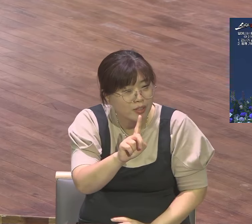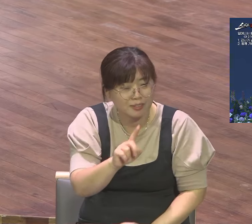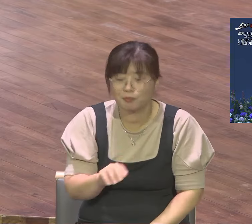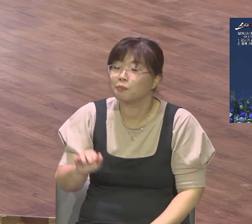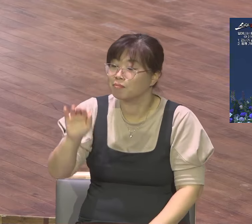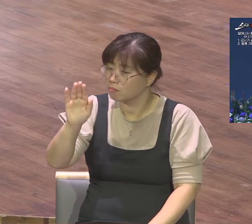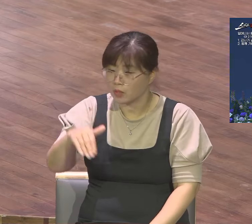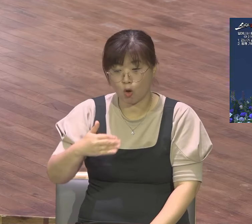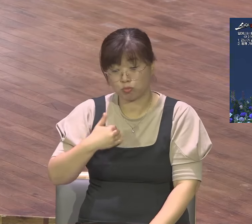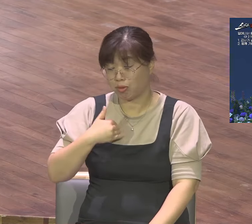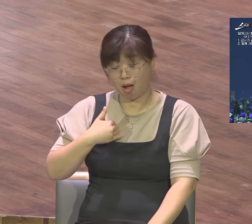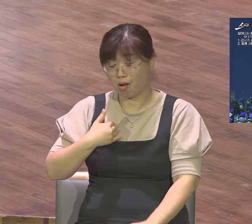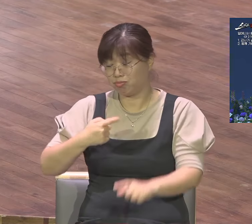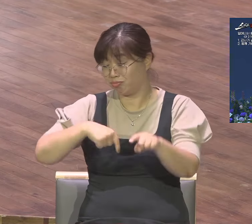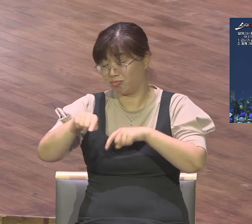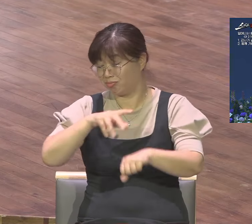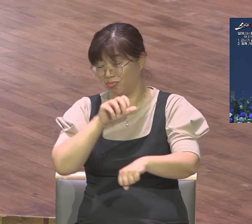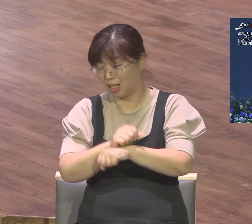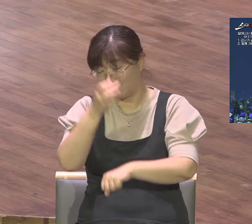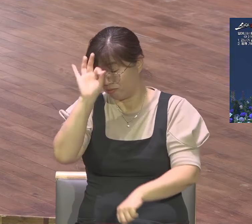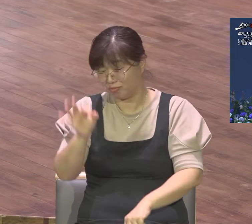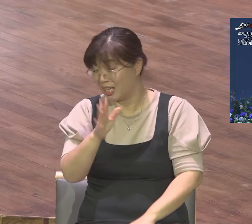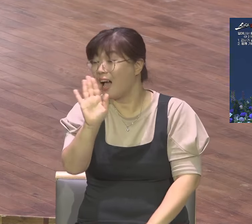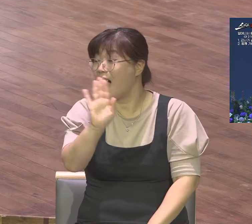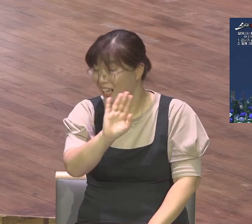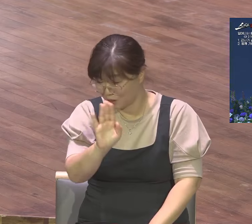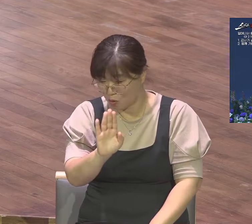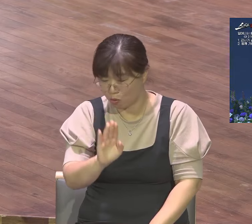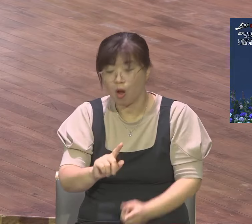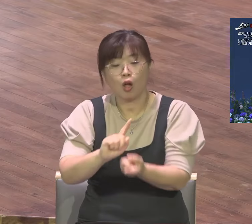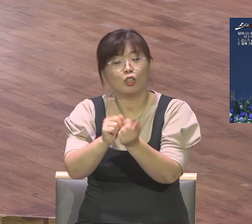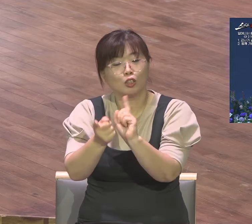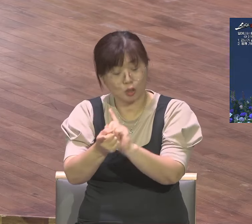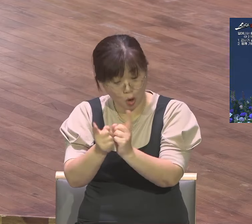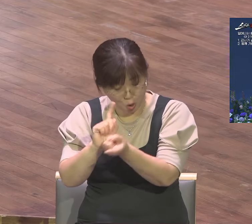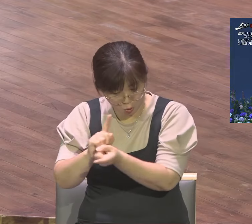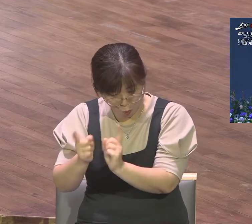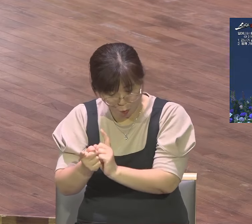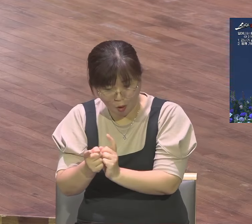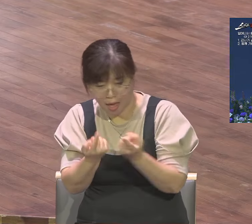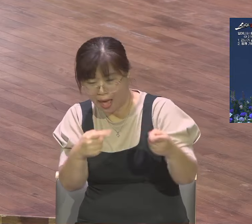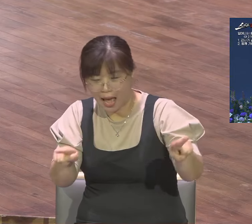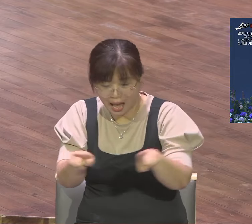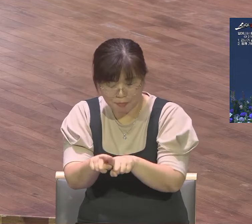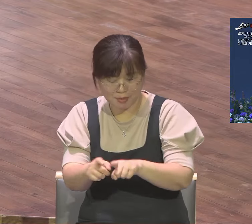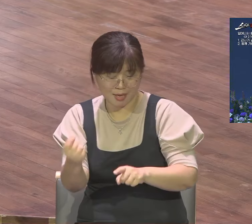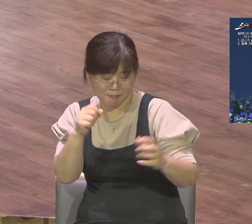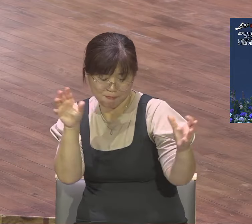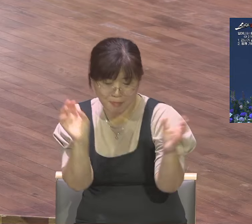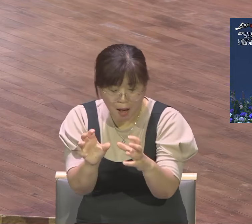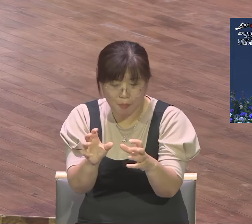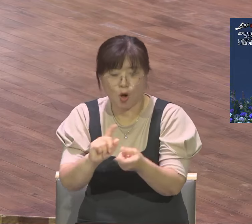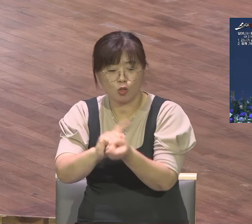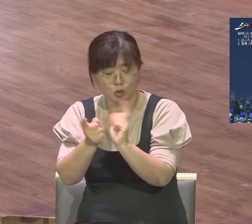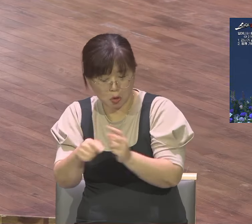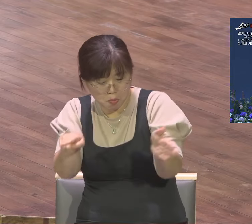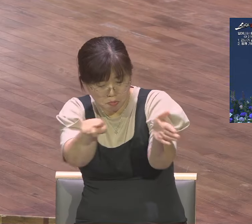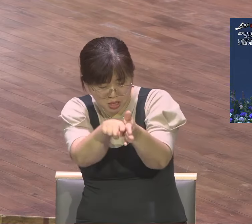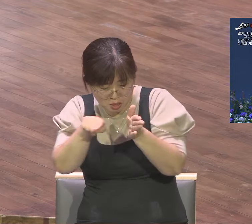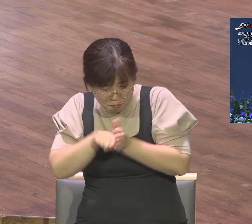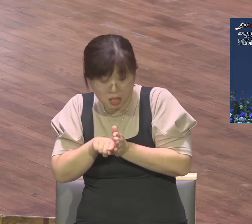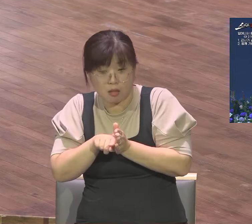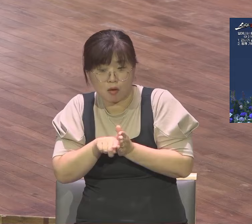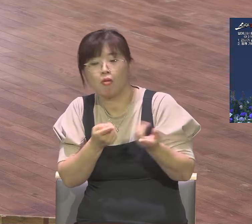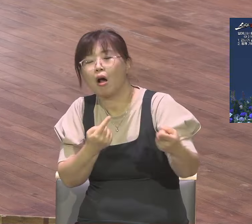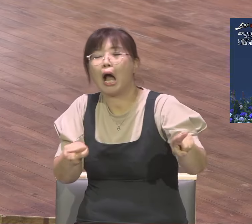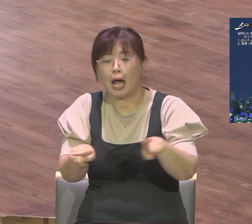화합하고 서로 신뢰하는 신뢰가 돼. 신뢰. 이게 복식하는데 신뢰가 안 되면 어떻게 그걸 이 시합을